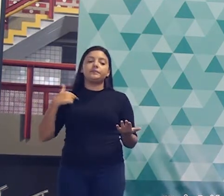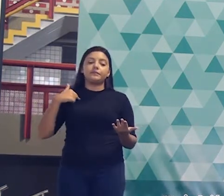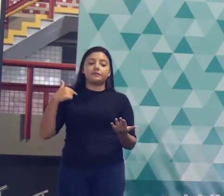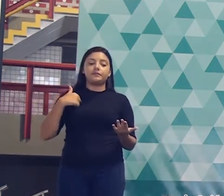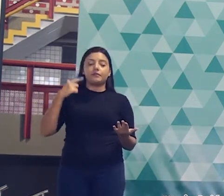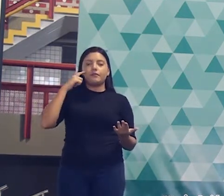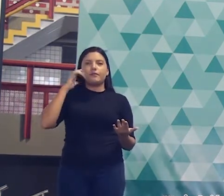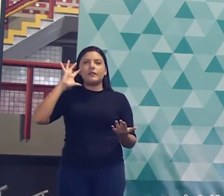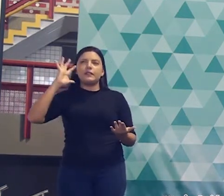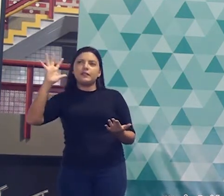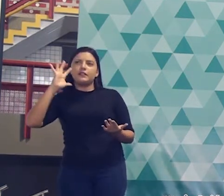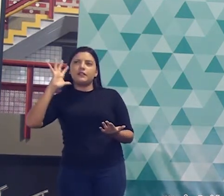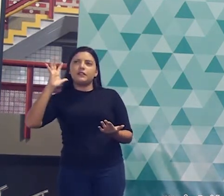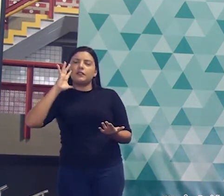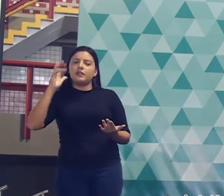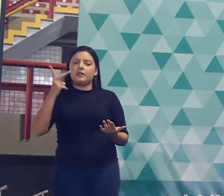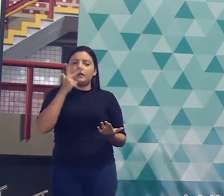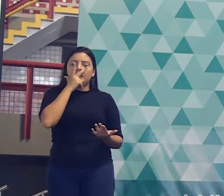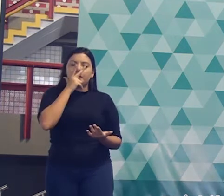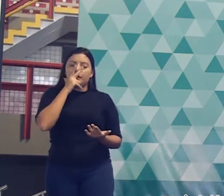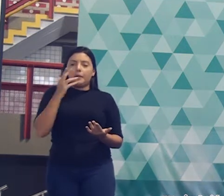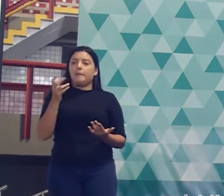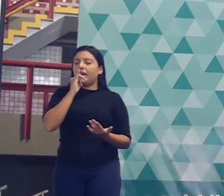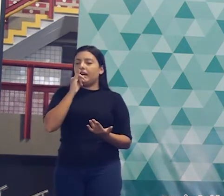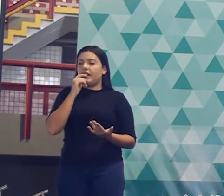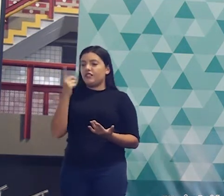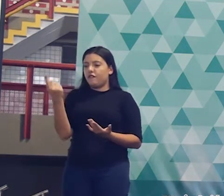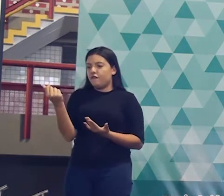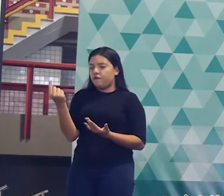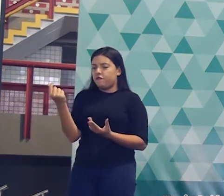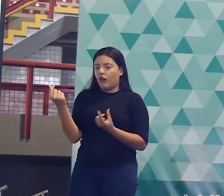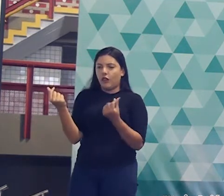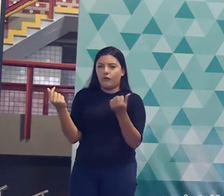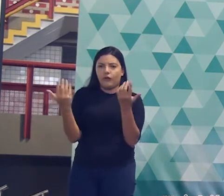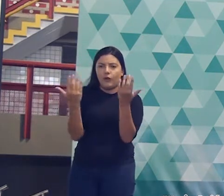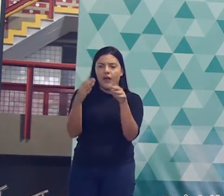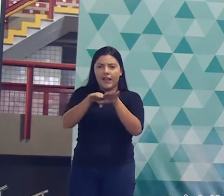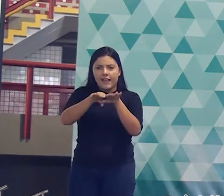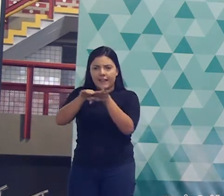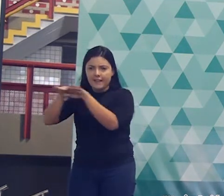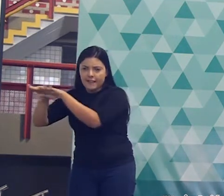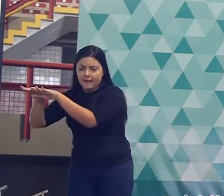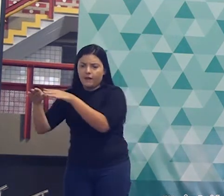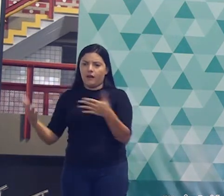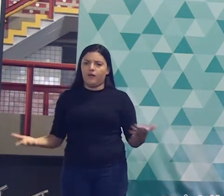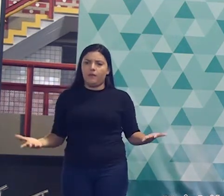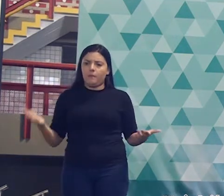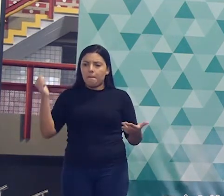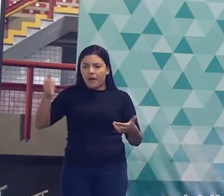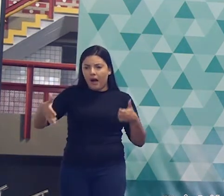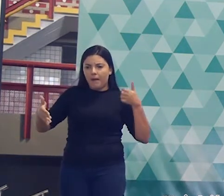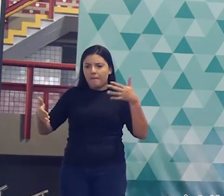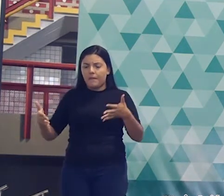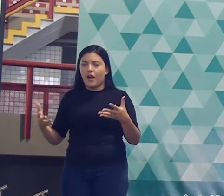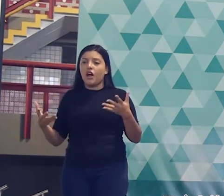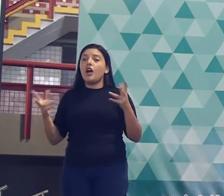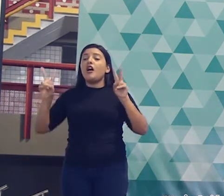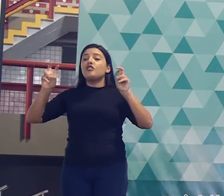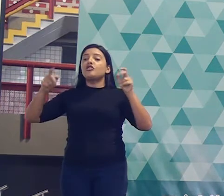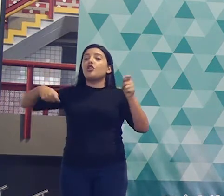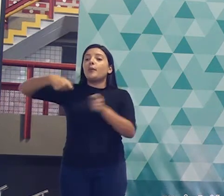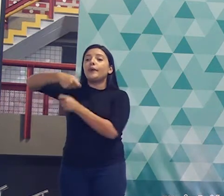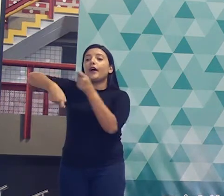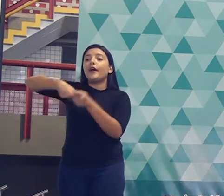em pequenos volumes, o custo de produção de ambos os álcools seja o mesmo. Desta forma, do ponto de vista econômico, é